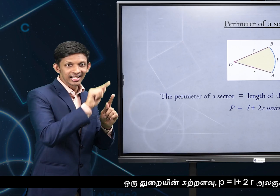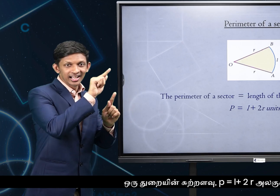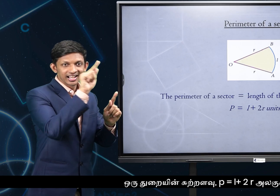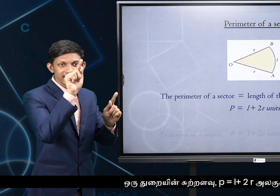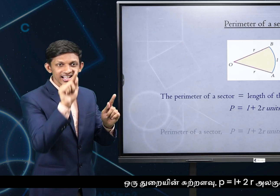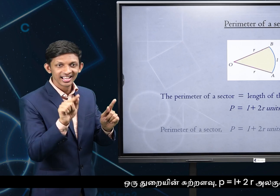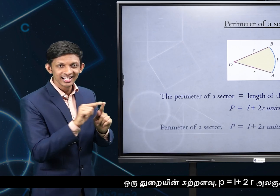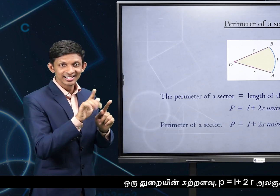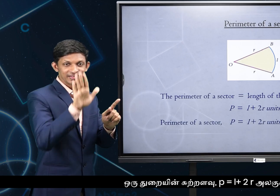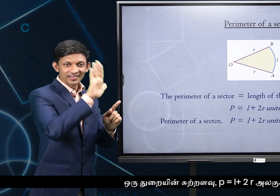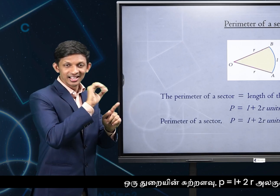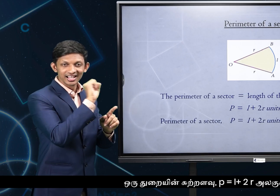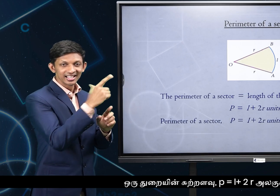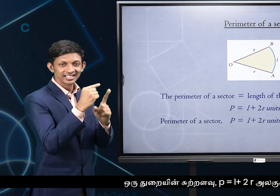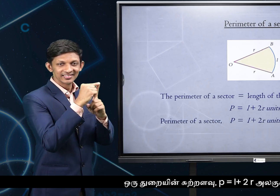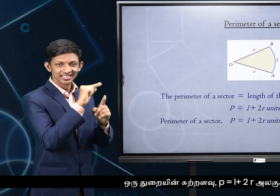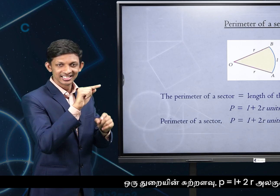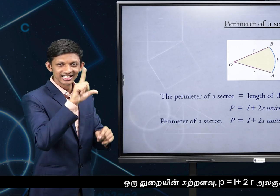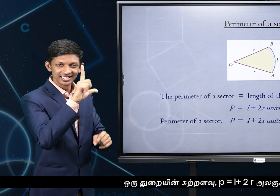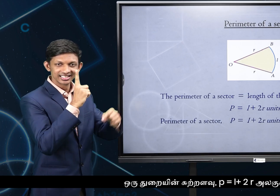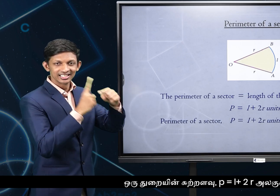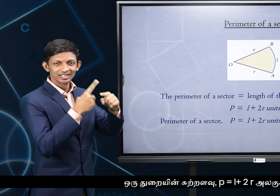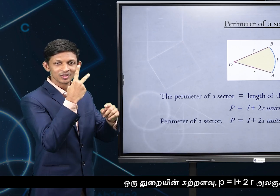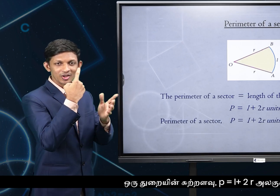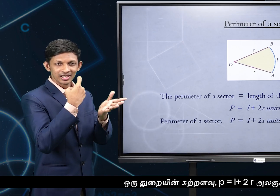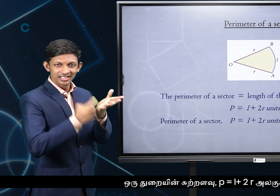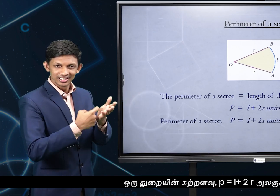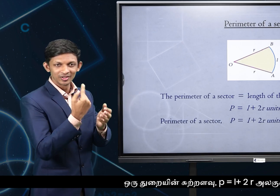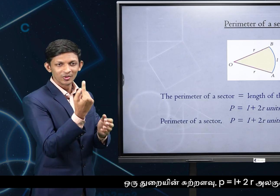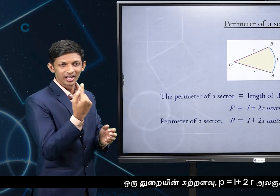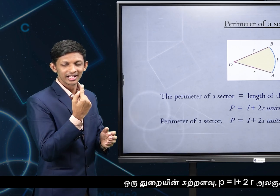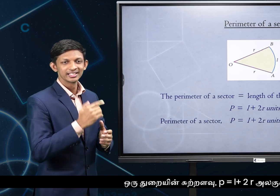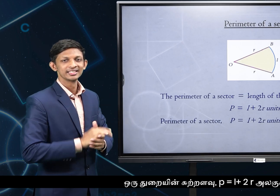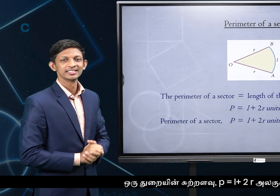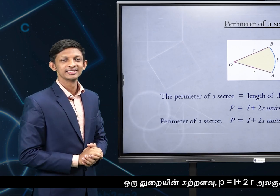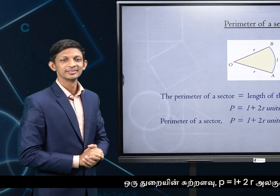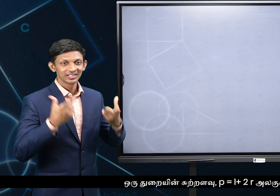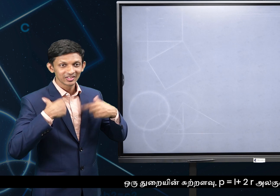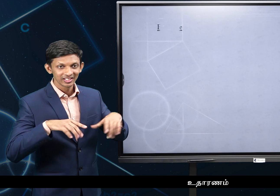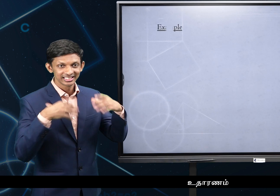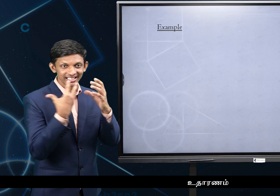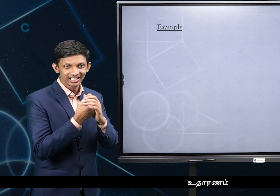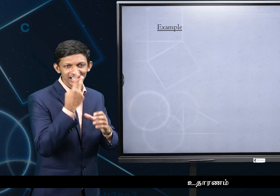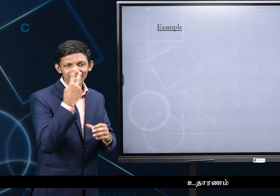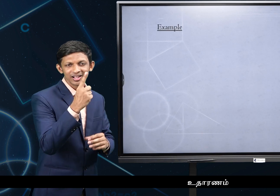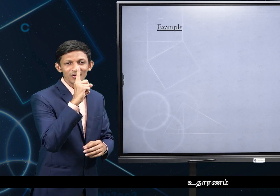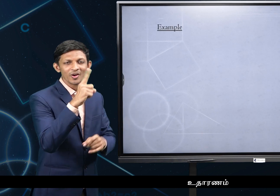துறையின் சுற்றளவு P ஈடு L கூட்டல் 2 ஆர் அலகுகள். உதாரணம்: